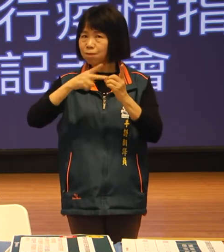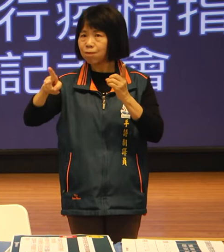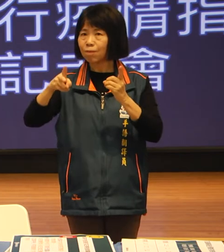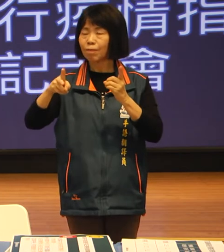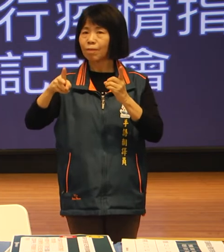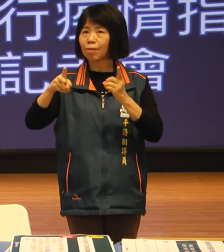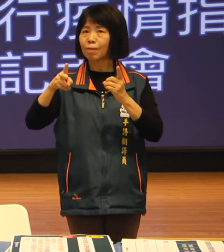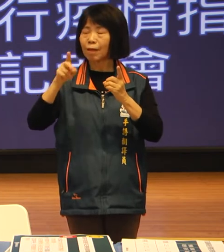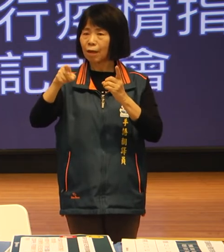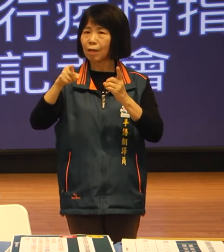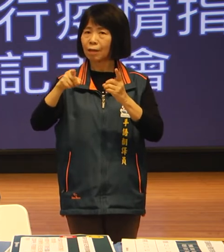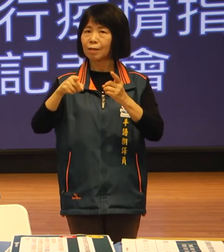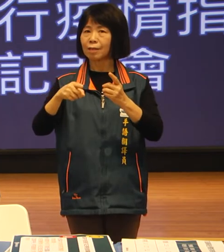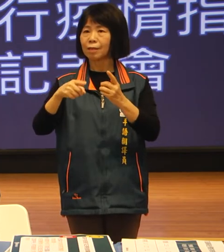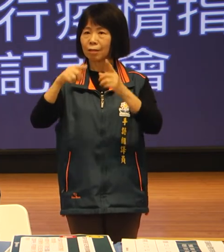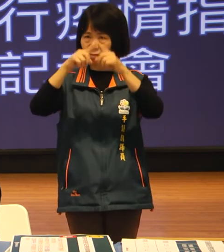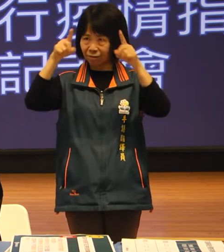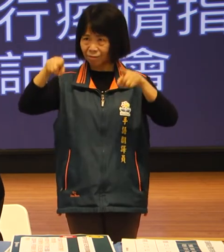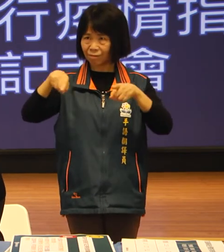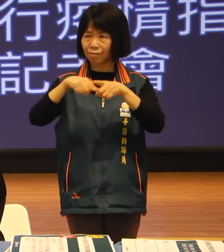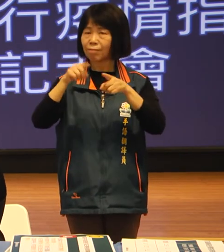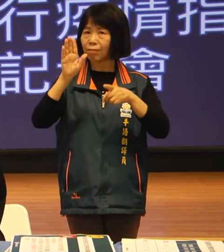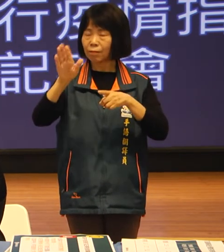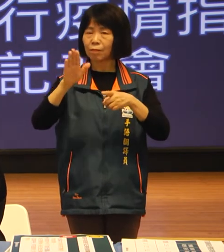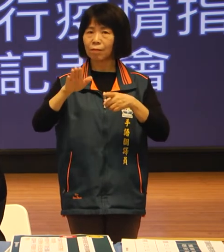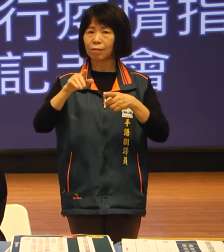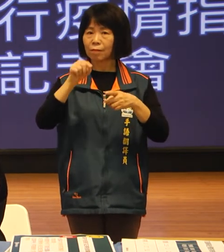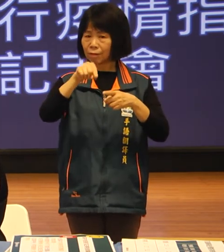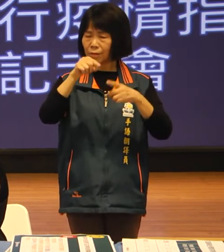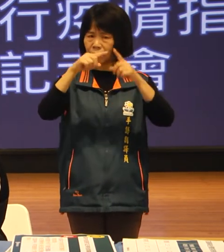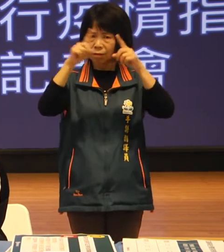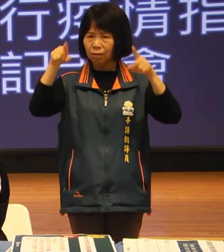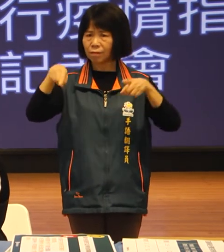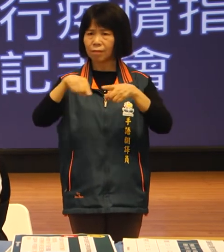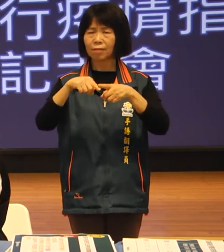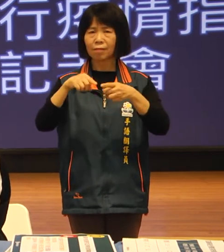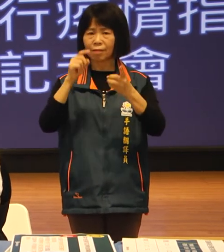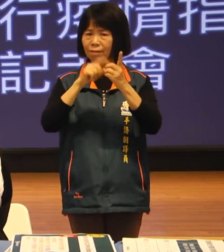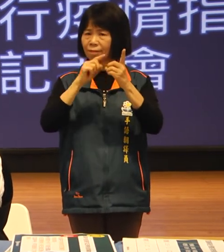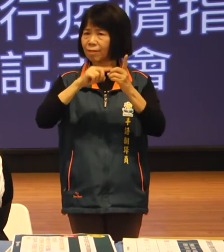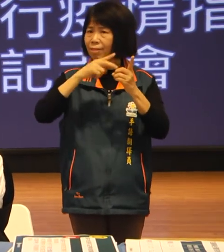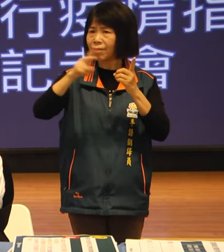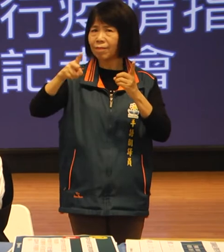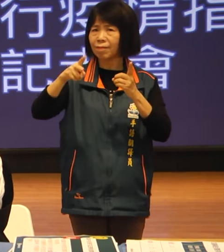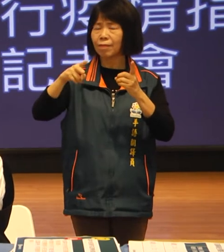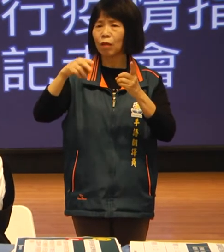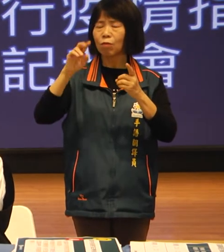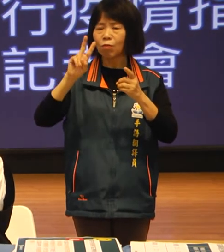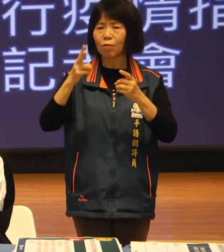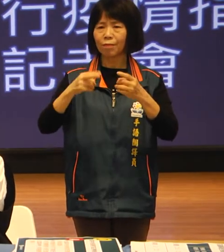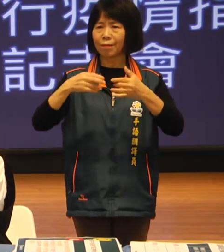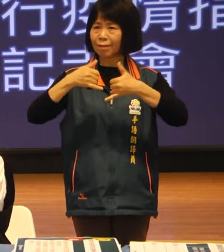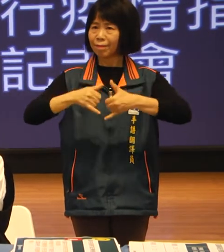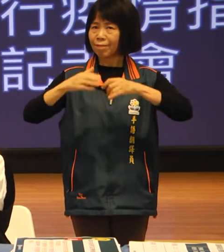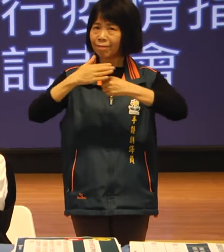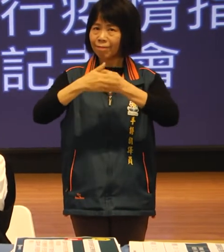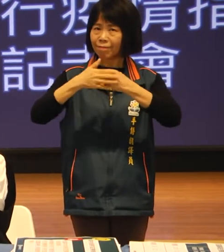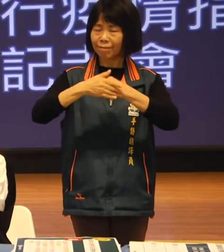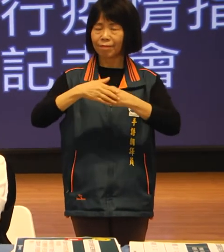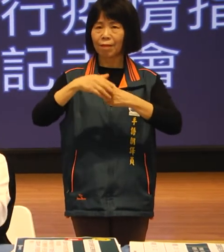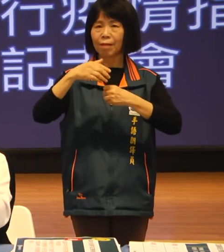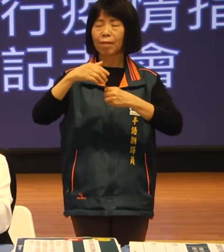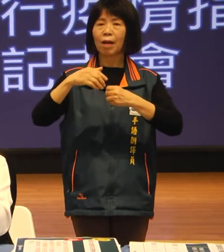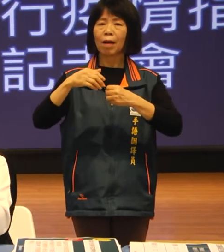上面有他的样章，您带确诊者的简讯通知或者是健保快易通